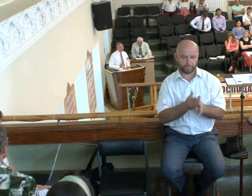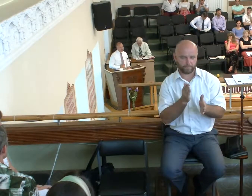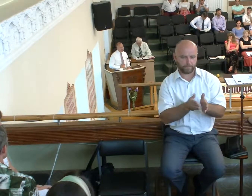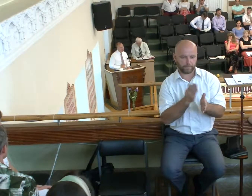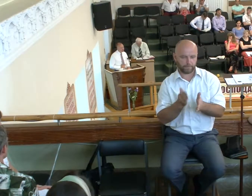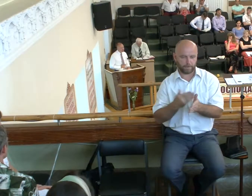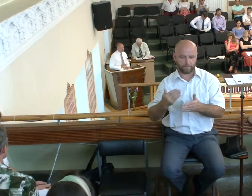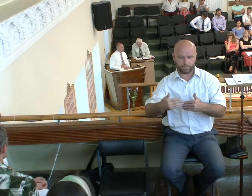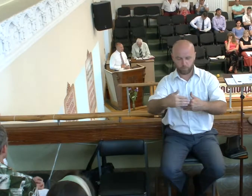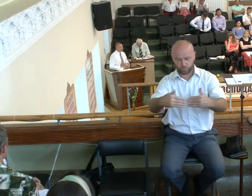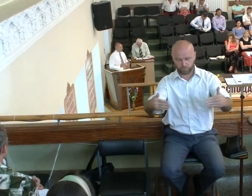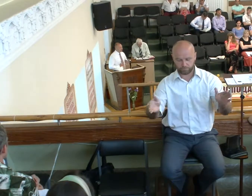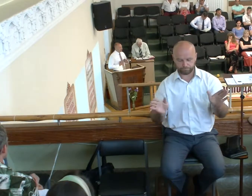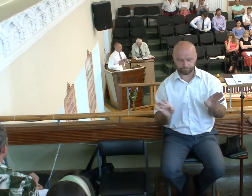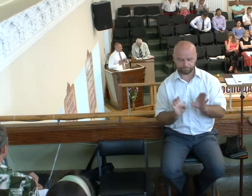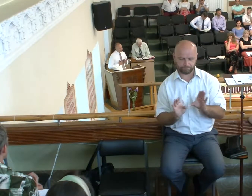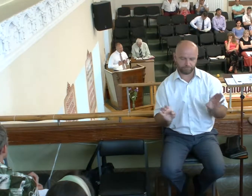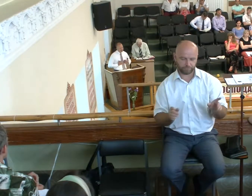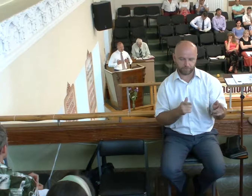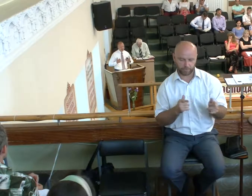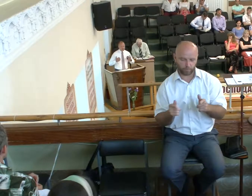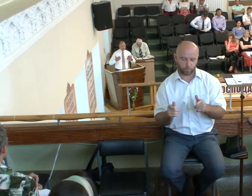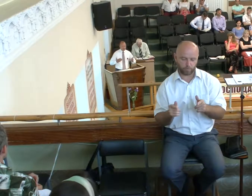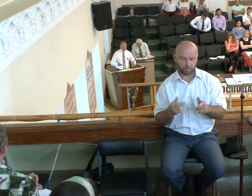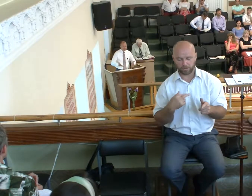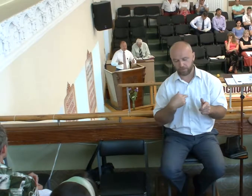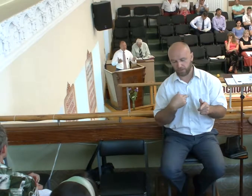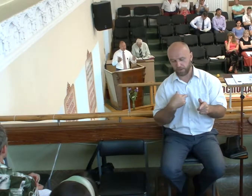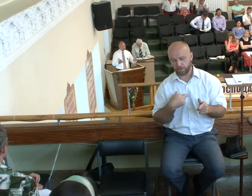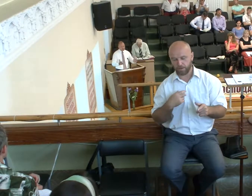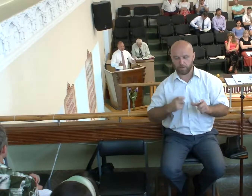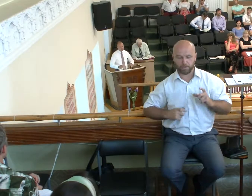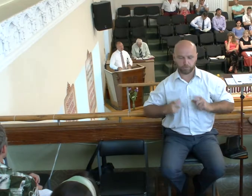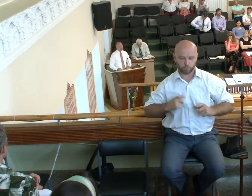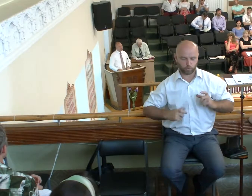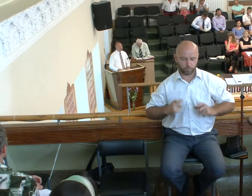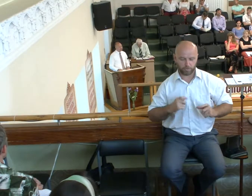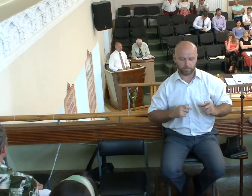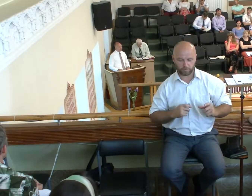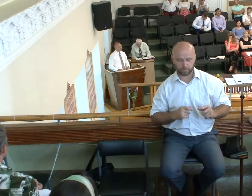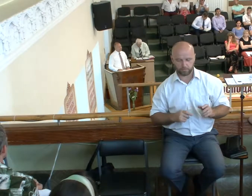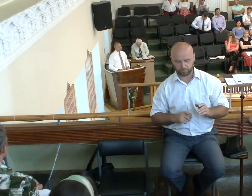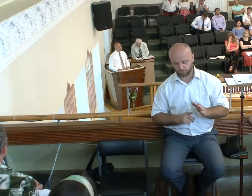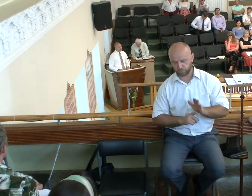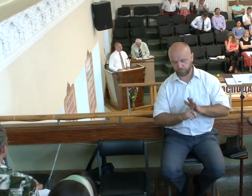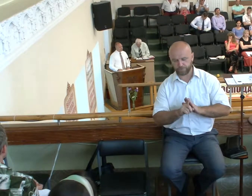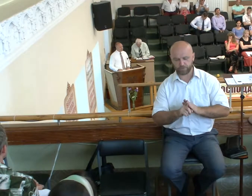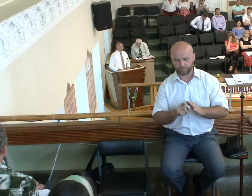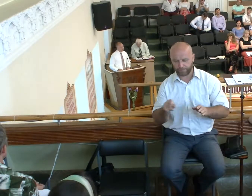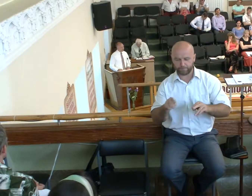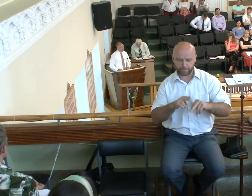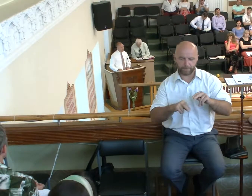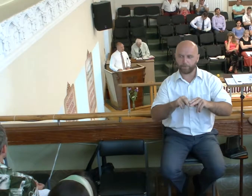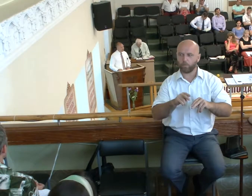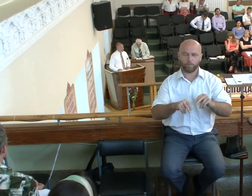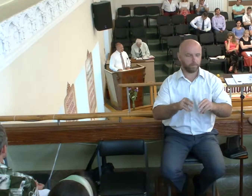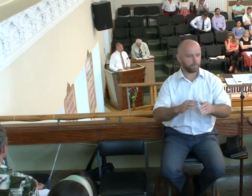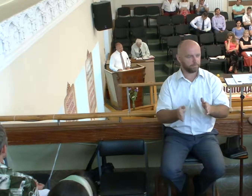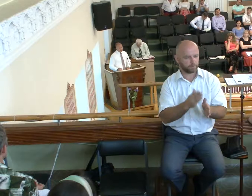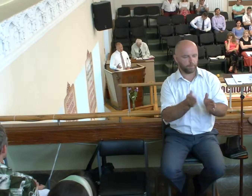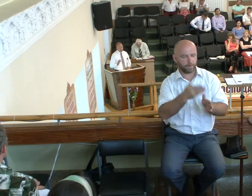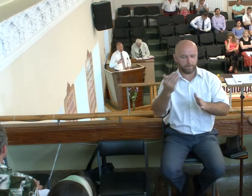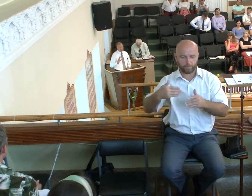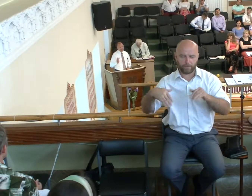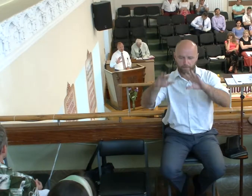братья внутренними работами. И я как студент влился в этот процесс подготовки. Это был конец